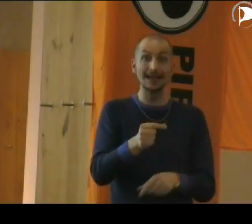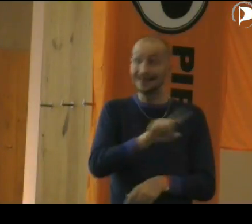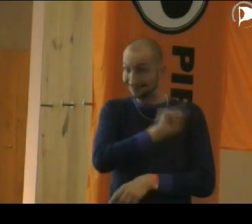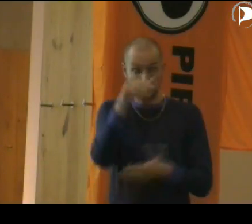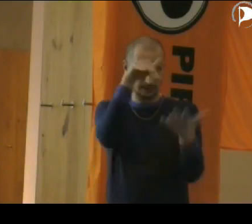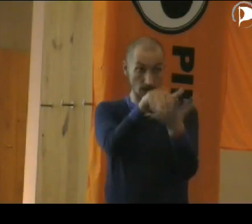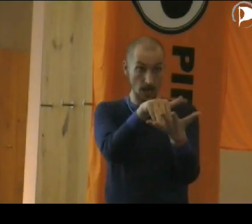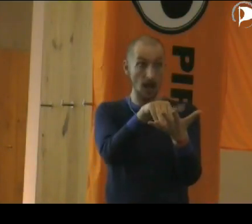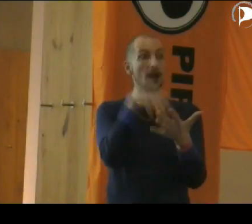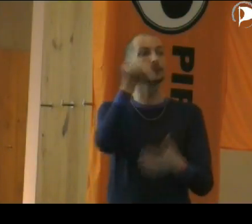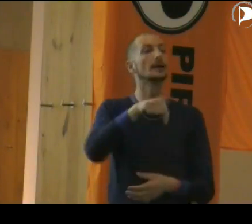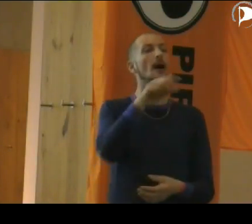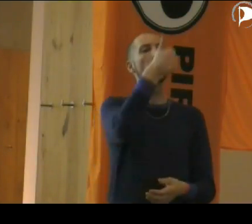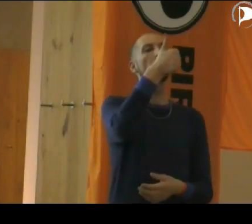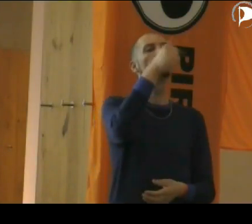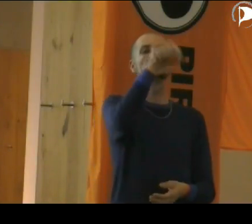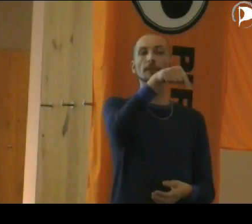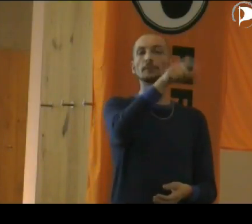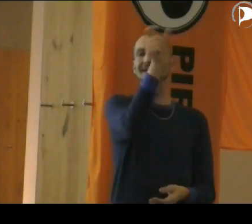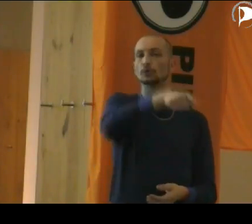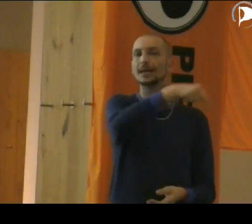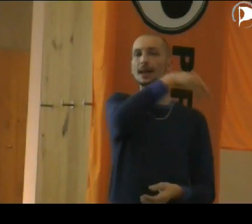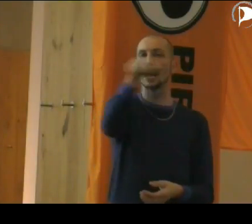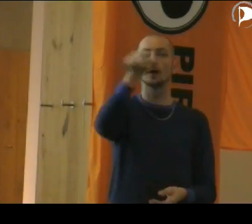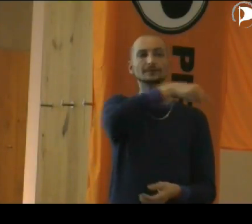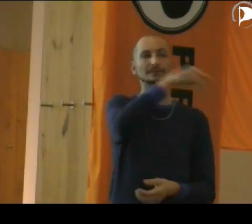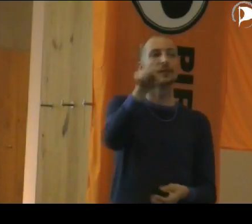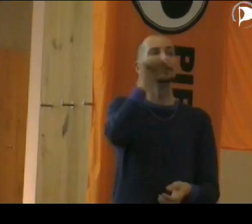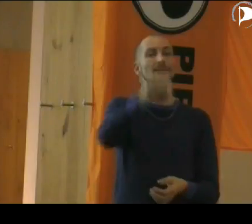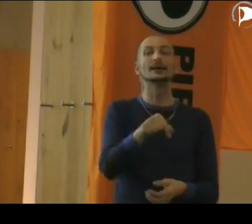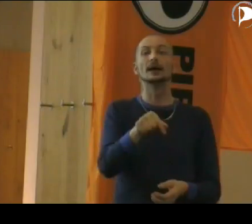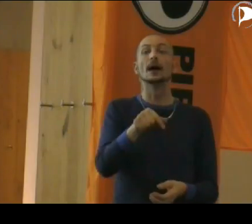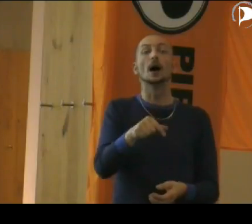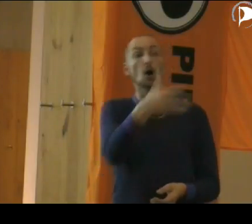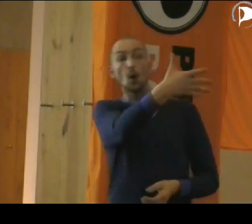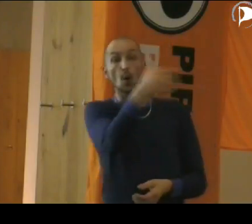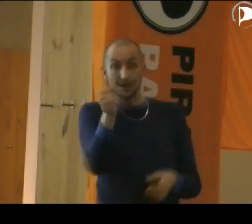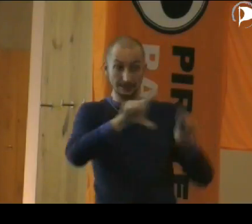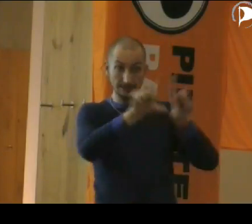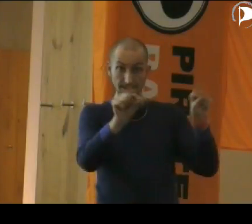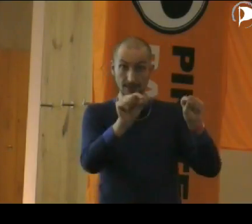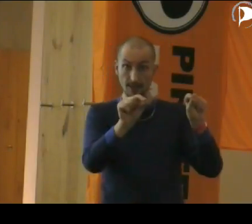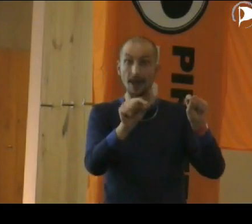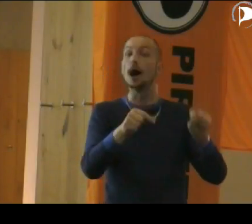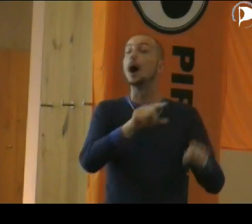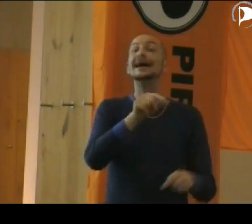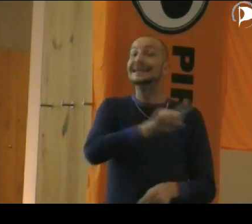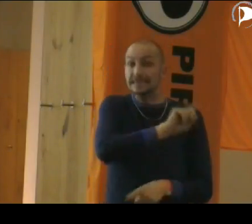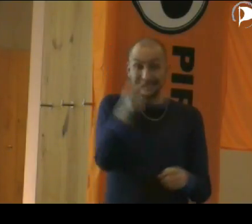bade vor der nase herum läuft und holt euch die abgefüllten es liegt natürlich auf dieser welt